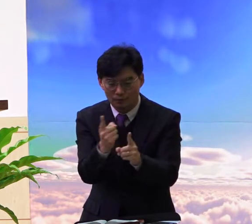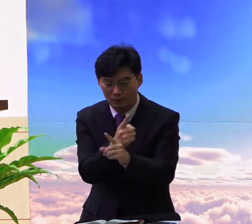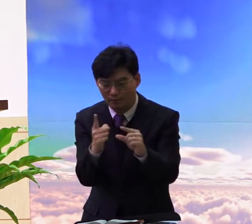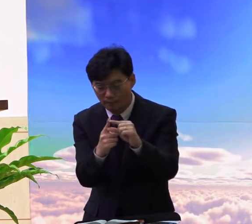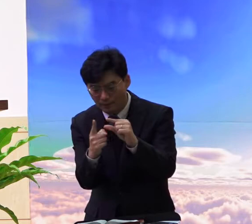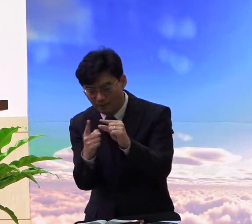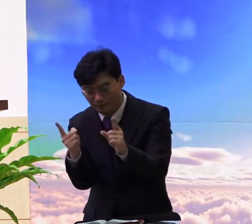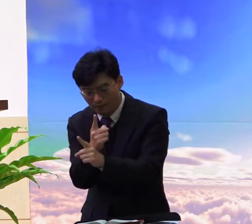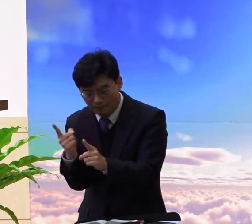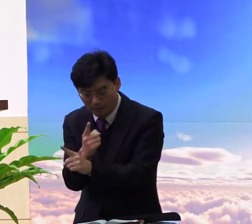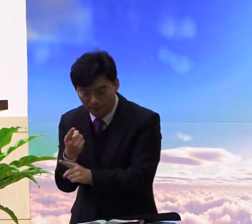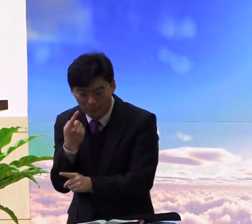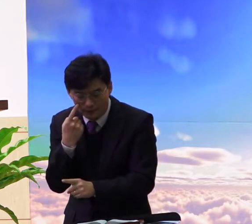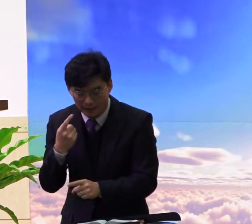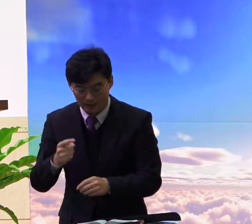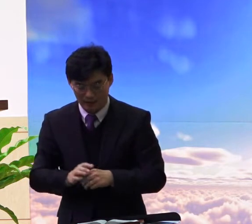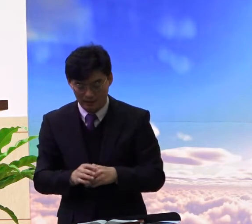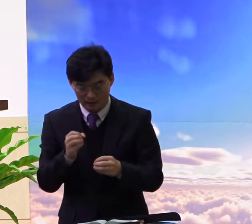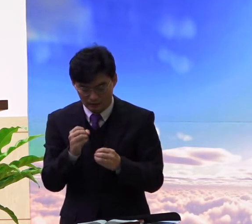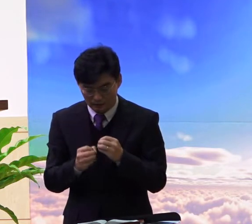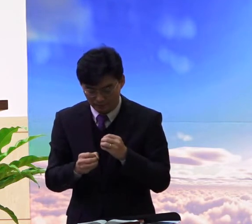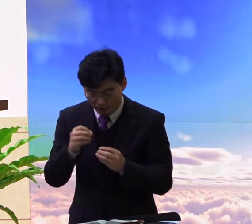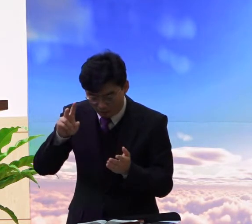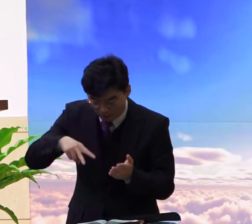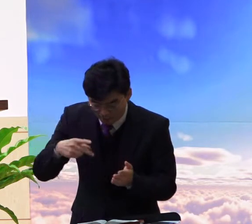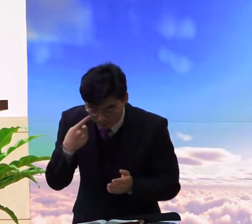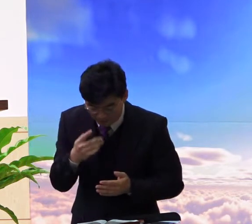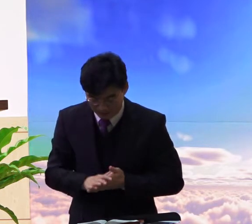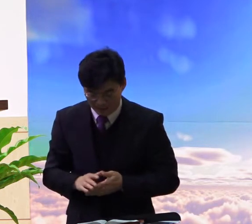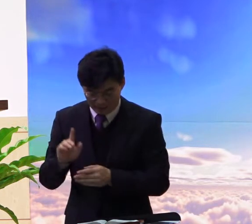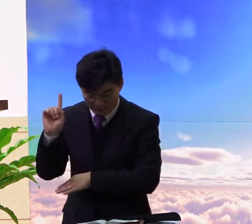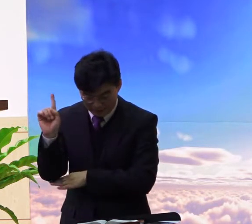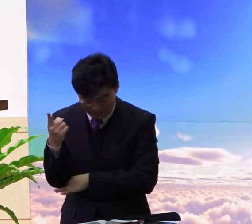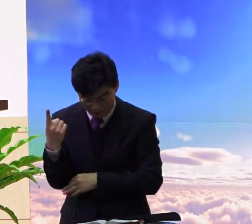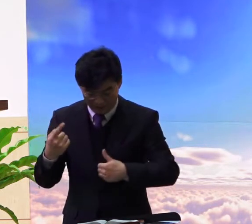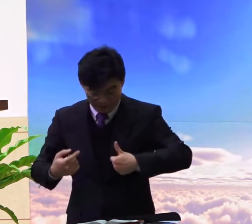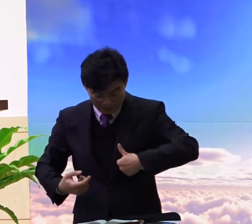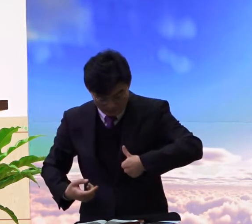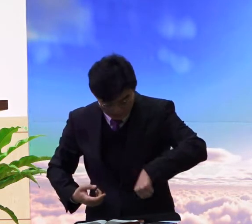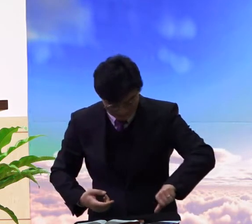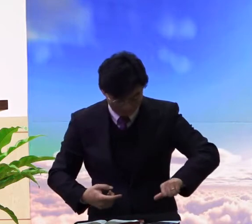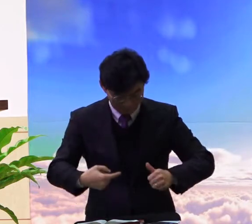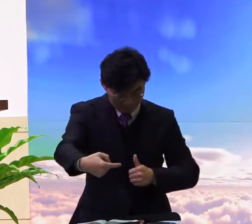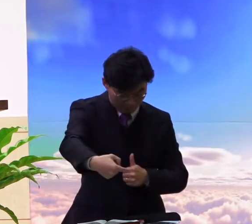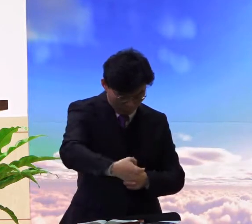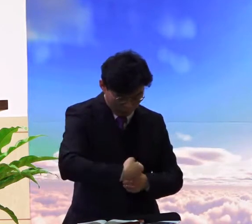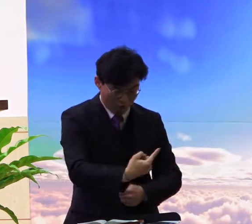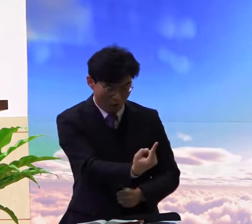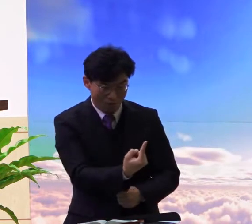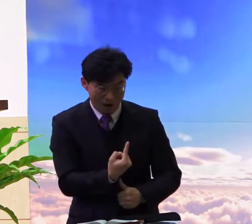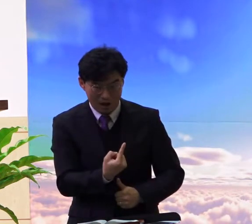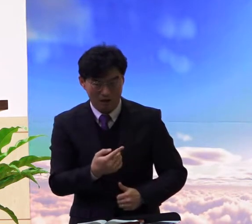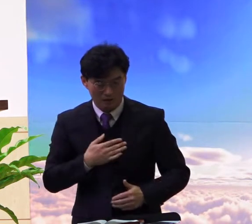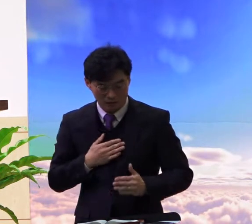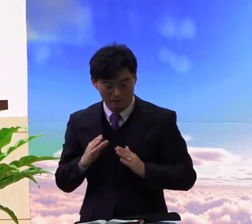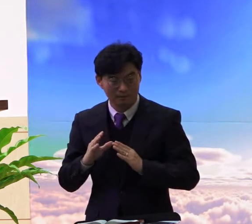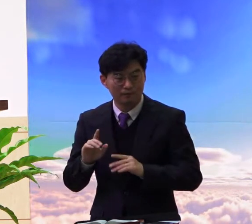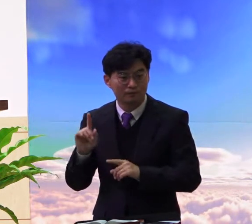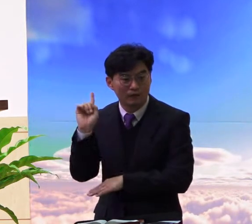표제가 붙어 있습니다. 그 아들이 그를 추적할 때라는 표제가 붙어 있습니다. 그러니까 이